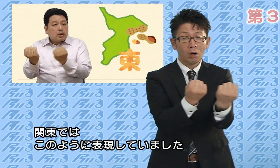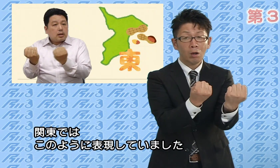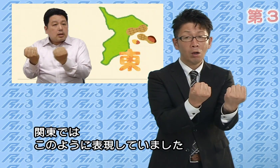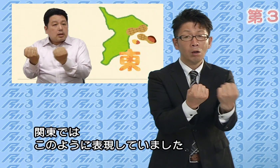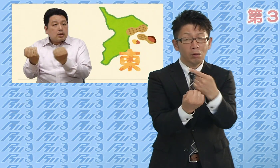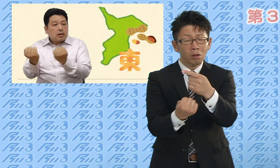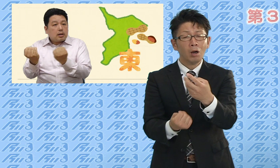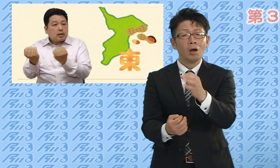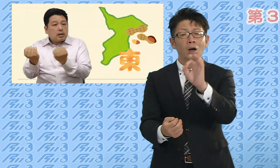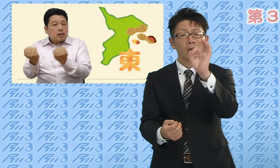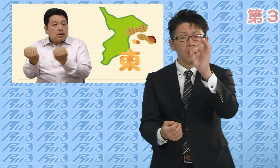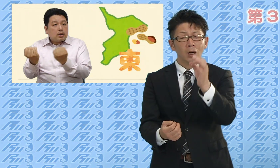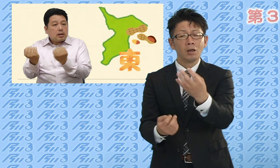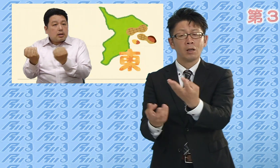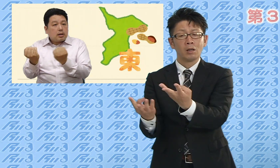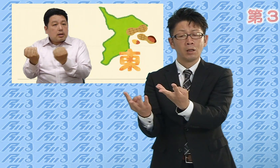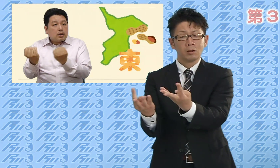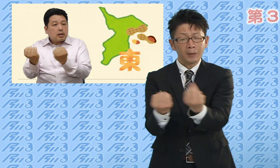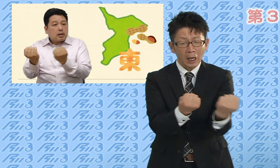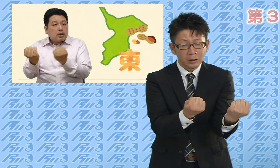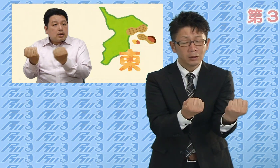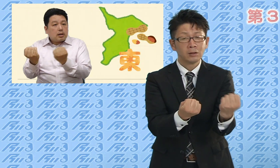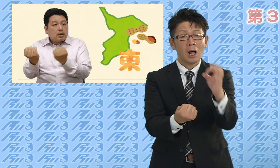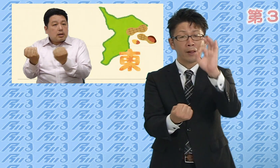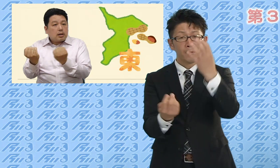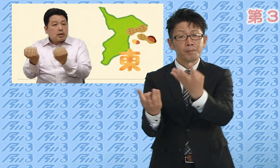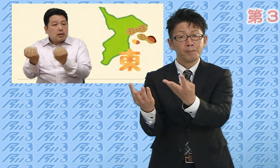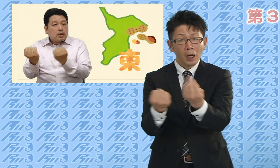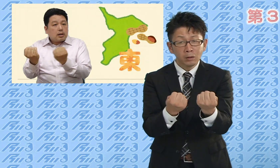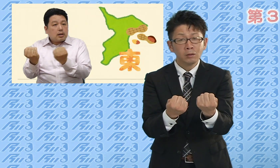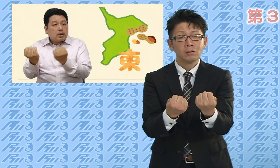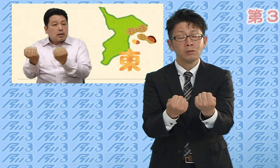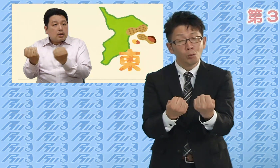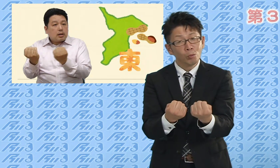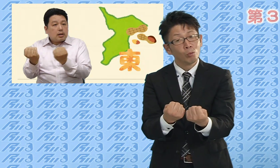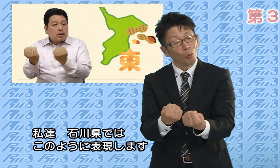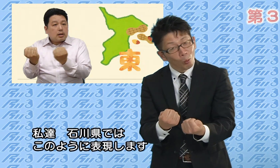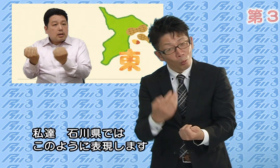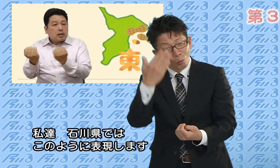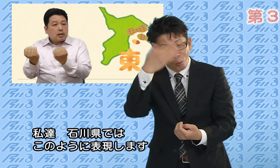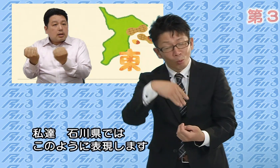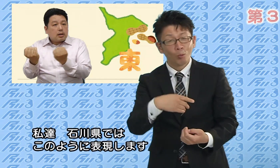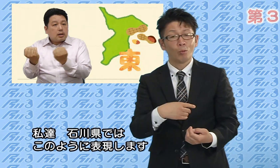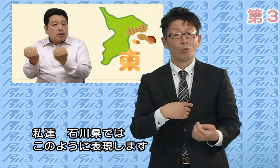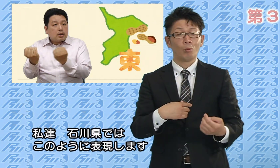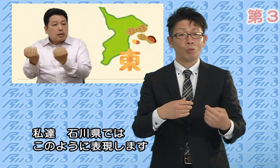このように金沢と表現していました。金沢、